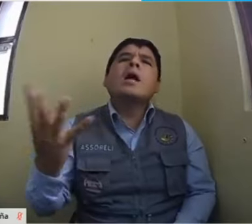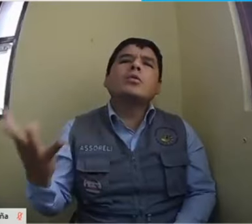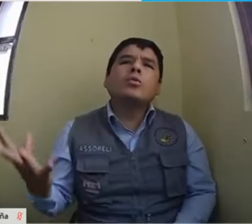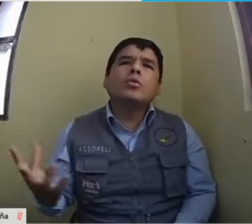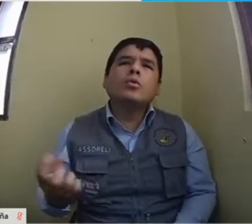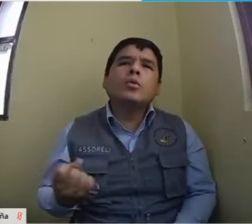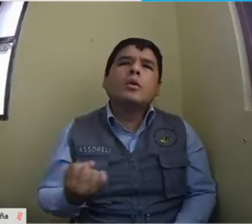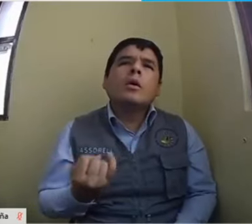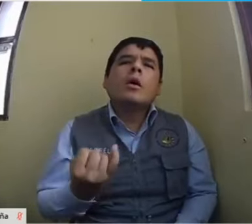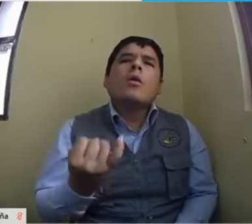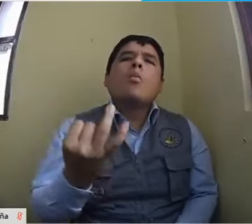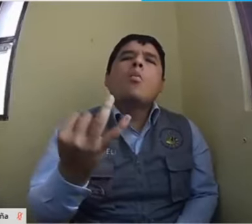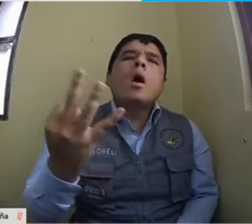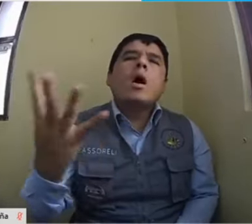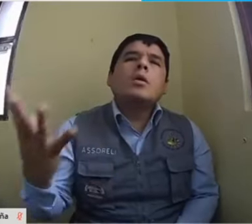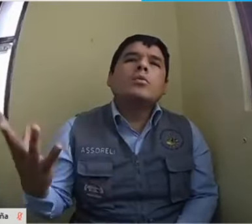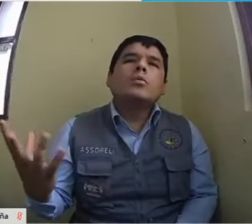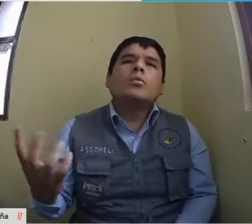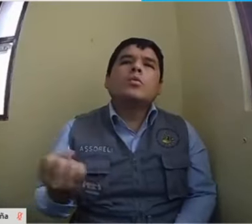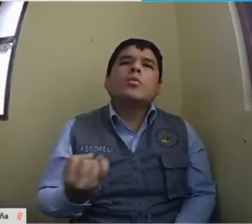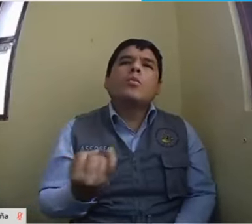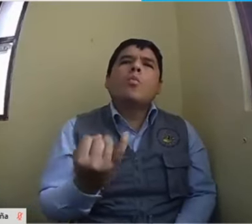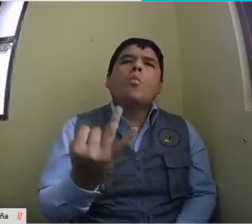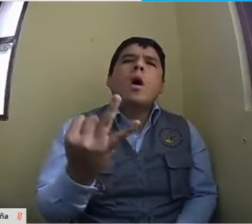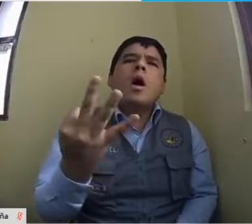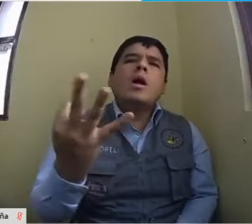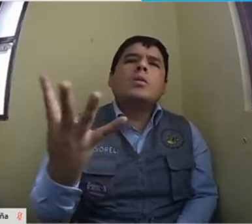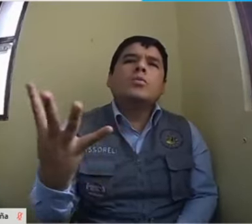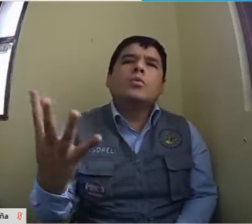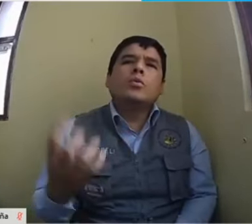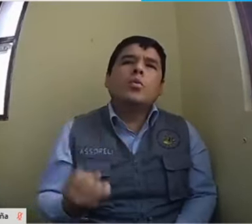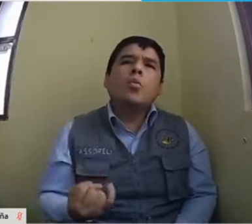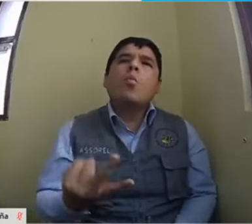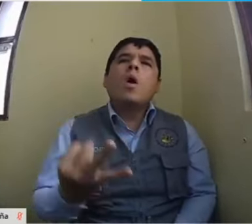pero se hablan juntos al momento de hacer la seña, ¿no? ¿Cuántos?